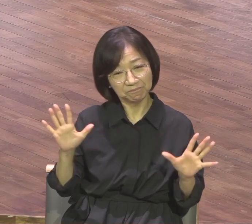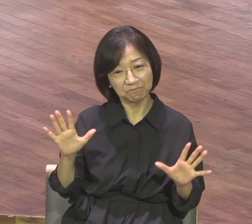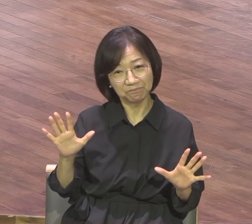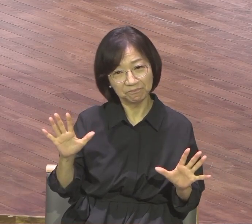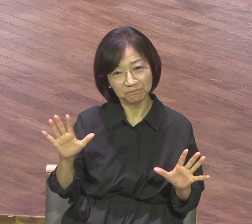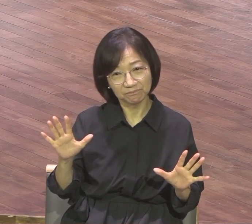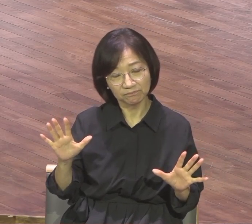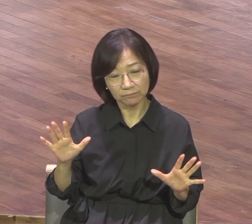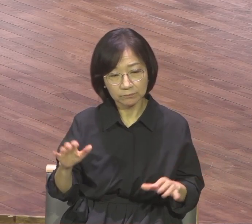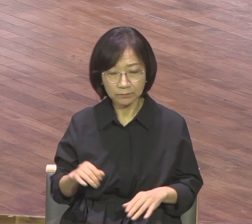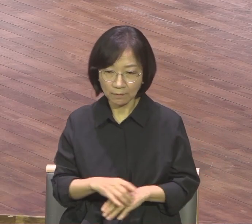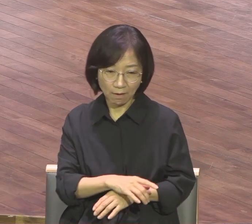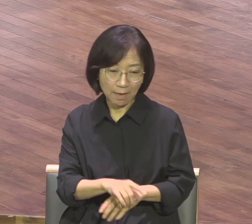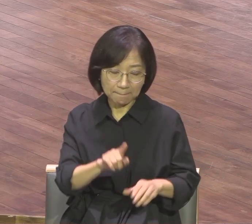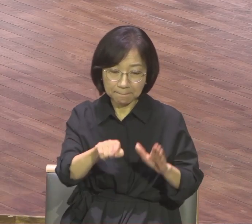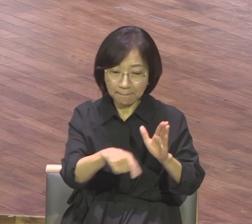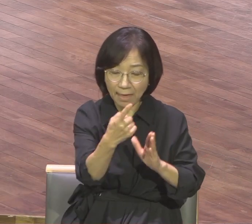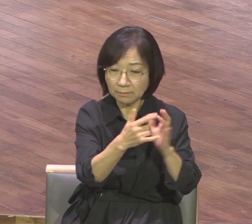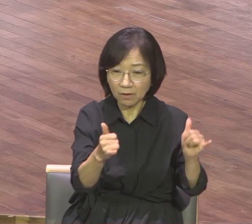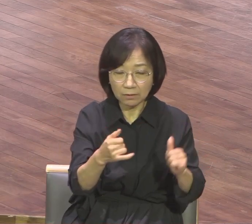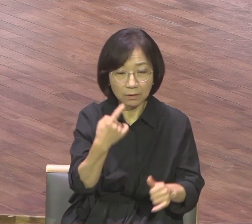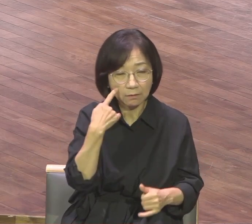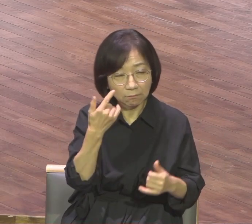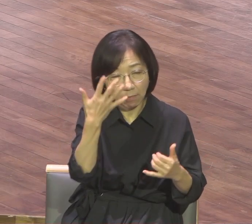않아. 보는데 보이질 않아.